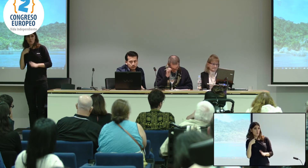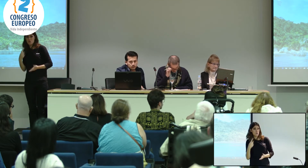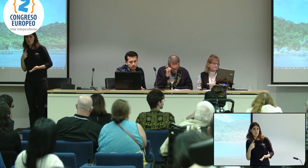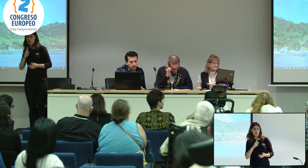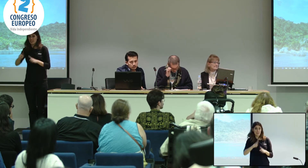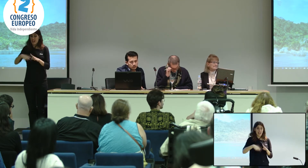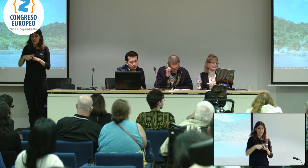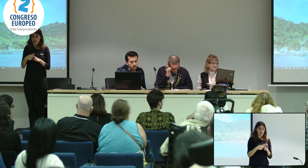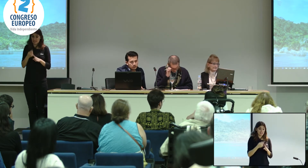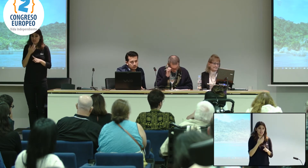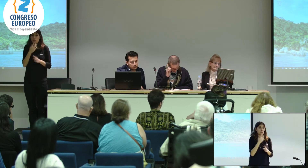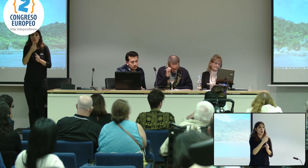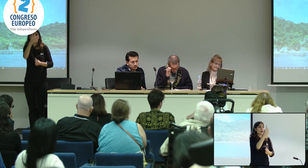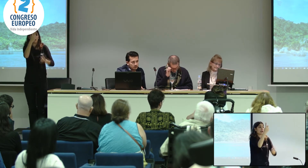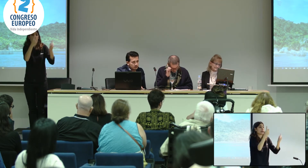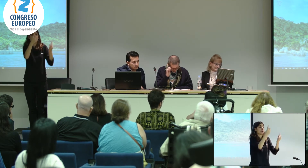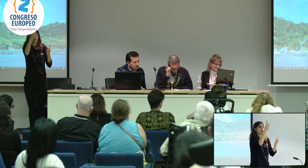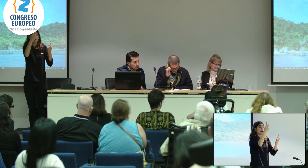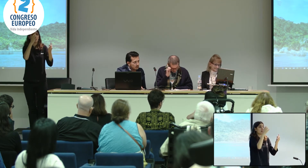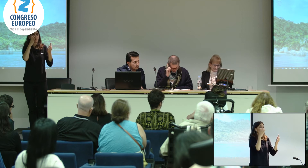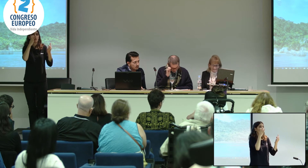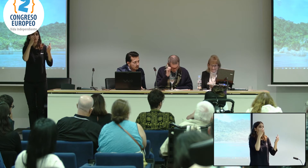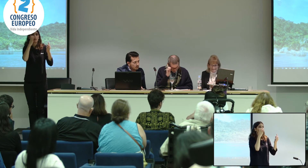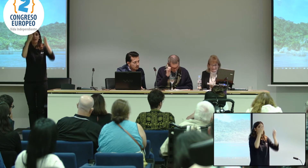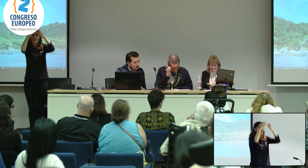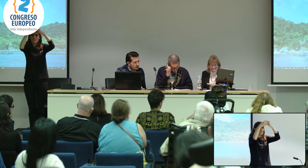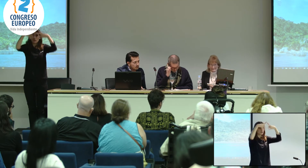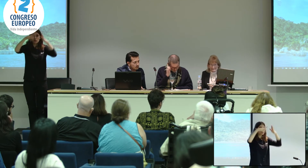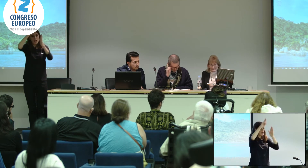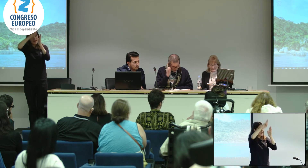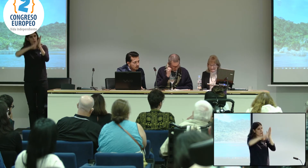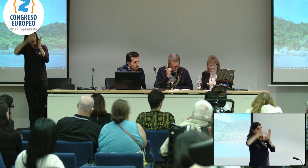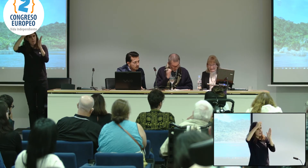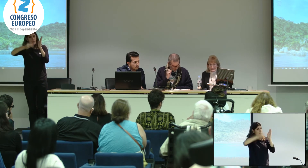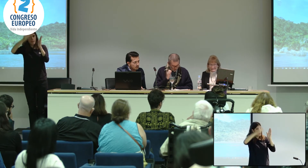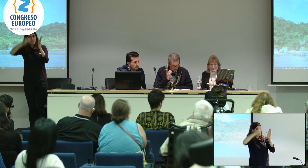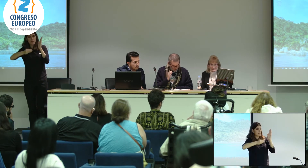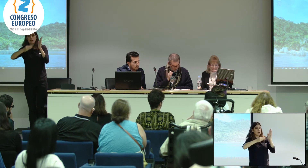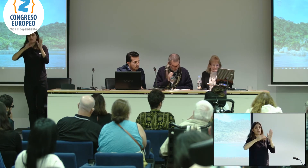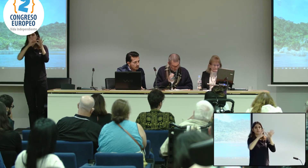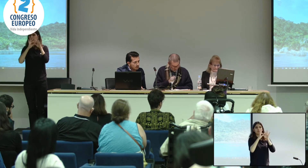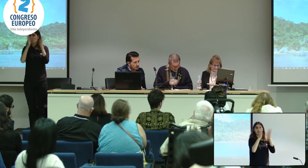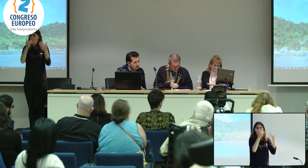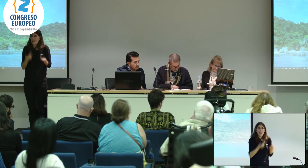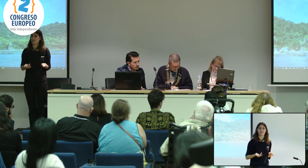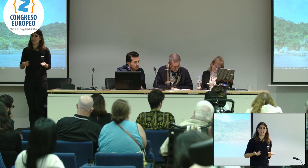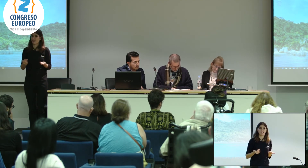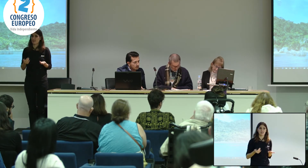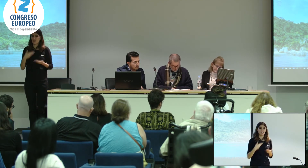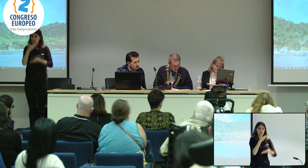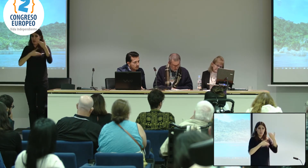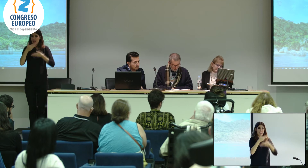además, los pocos que existen, no estén estructurados y regulados orgánicamente entre sí, carezcan de